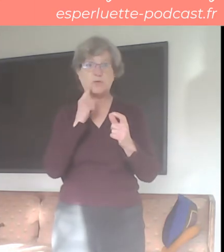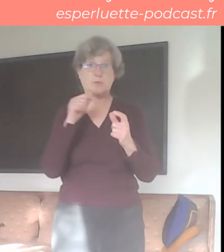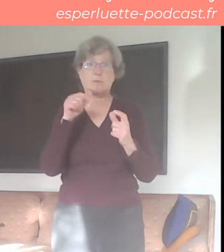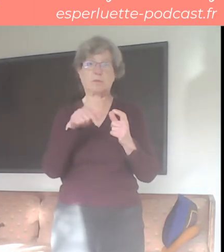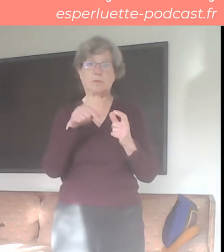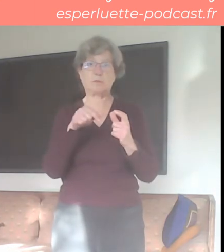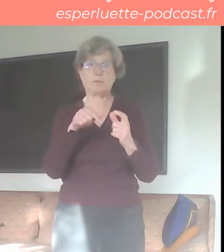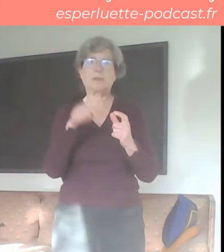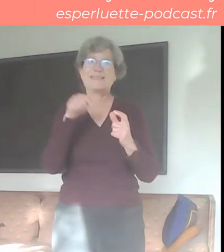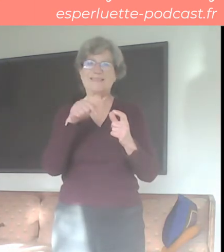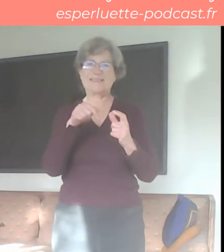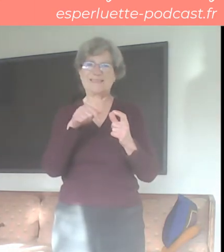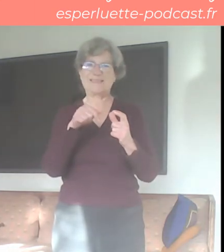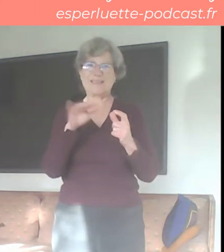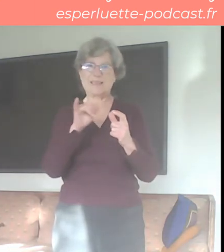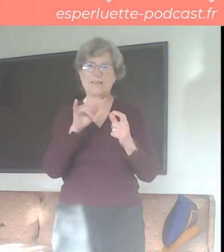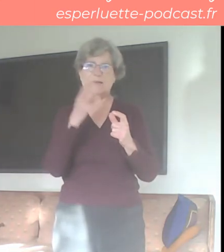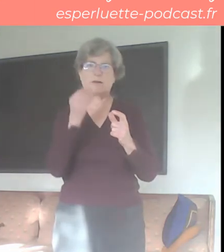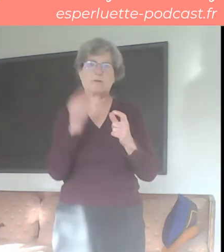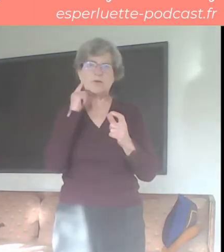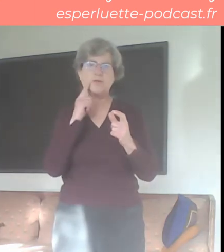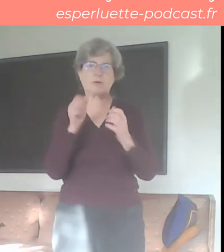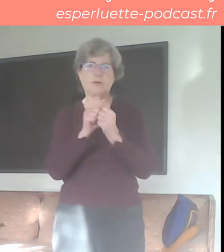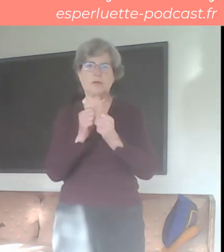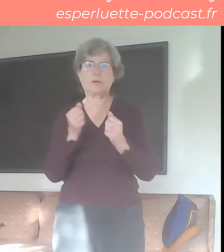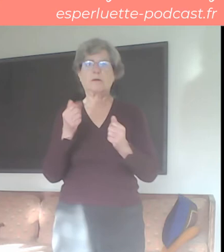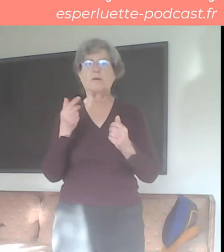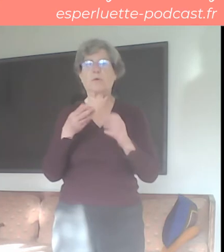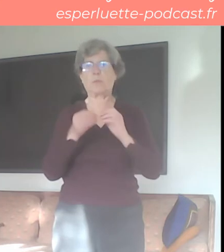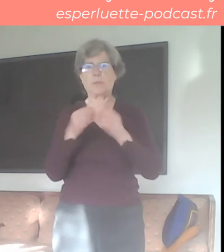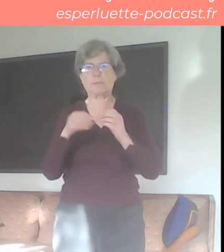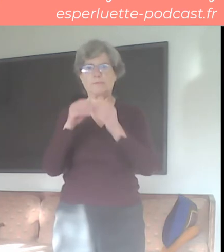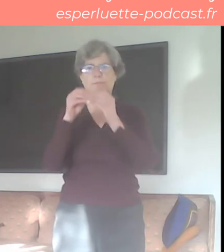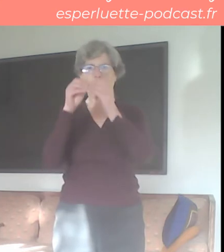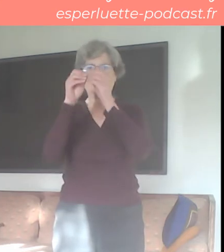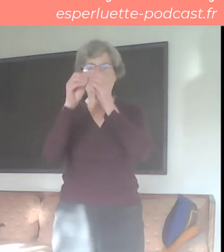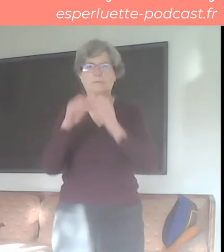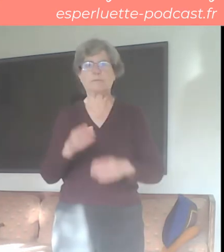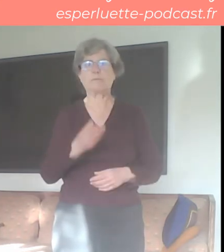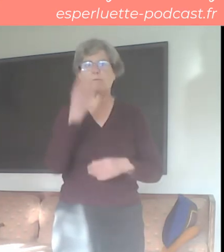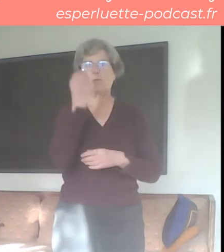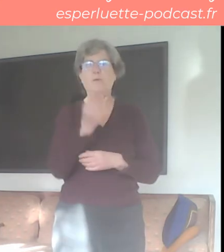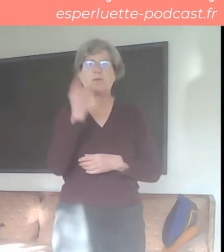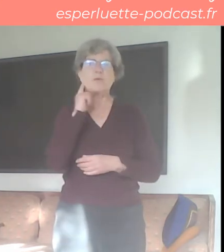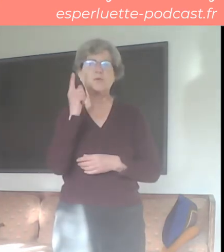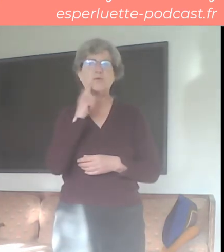Enfin, moi, ça fait donc 72-13, ça fait, je sais pas combien de temps, 45 ans que je travaille avec des sourds, je l'oublie